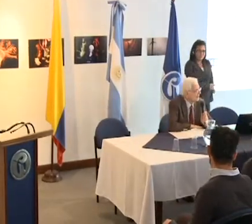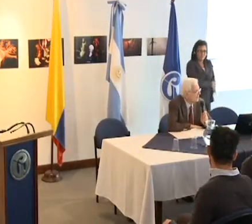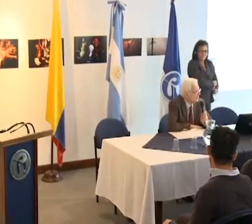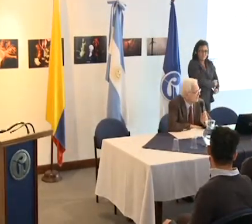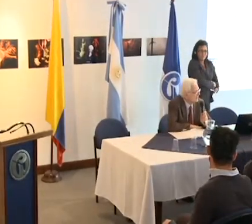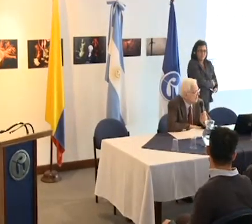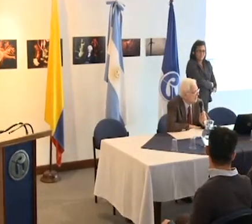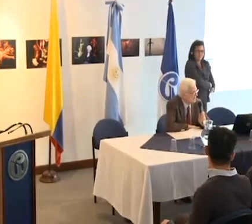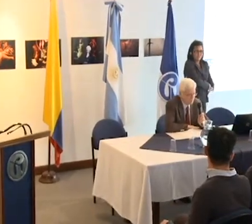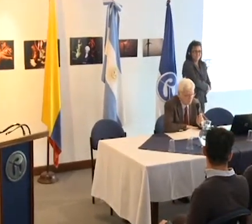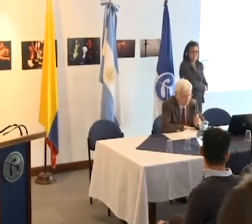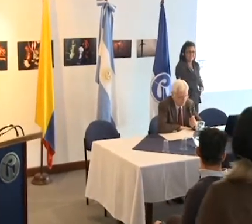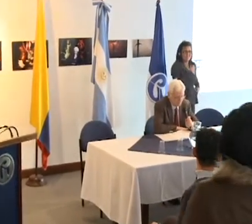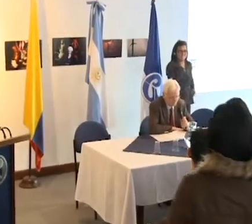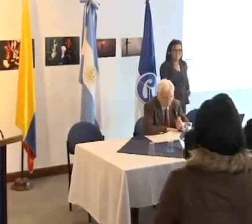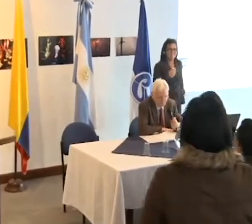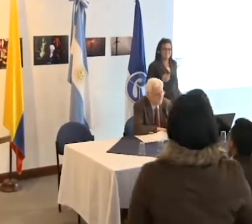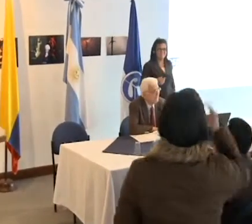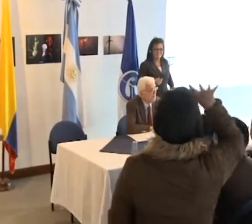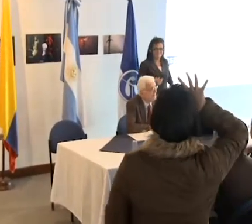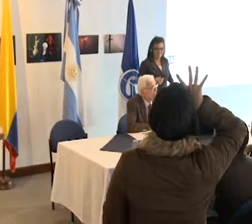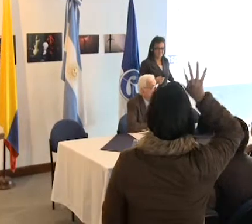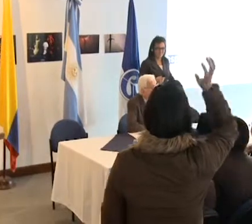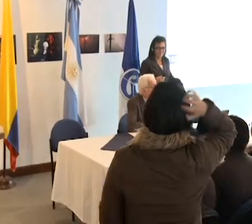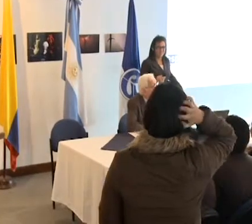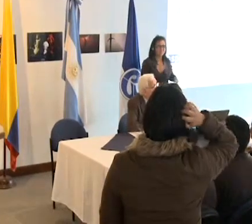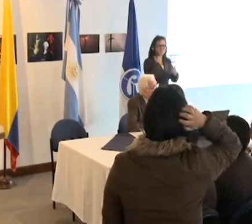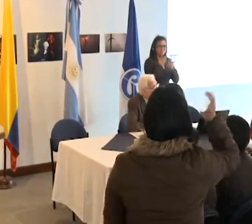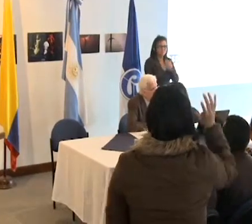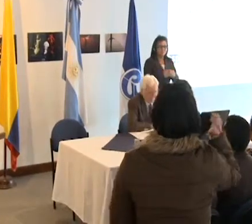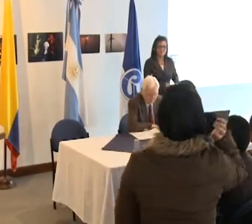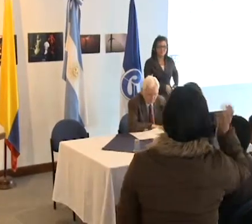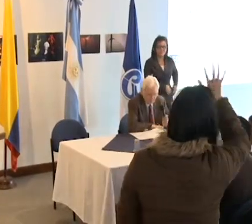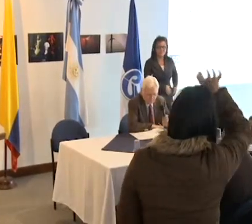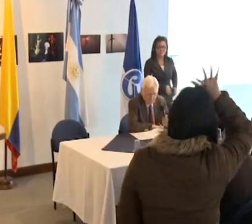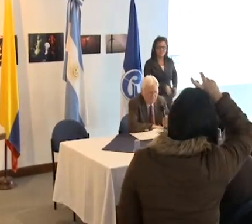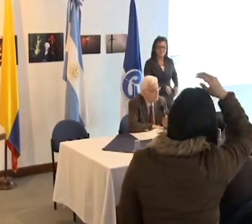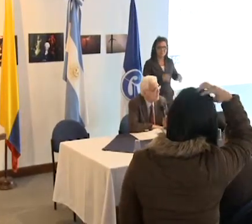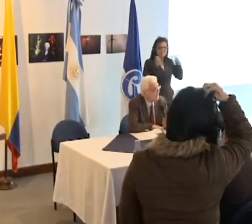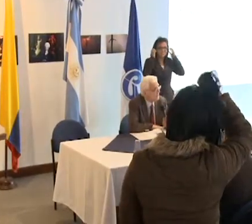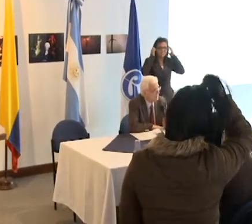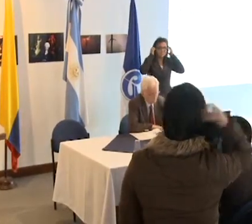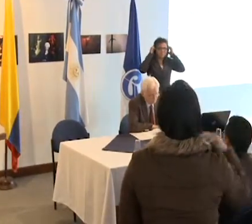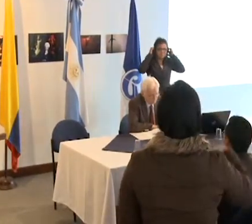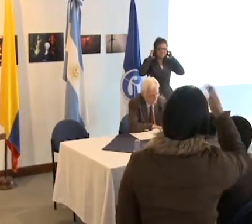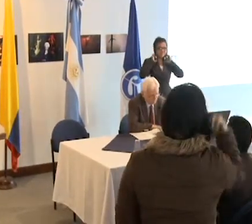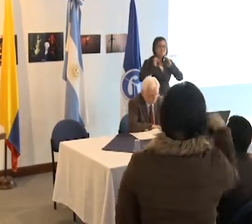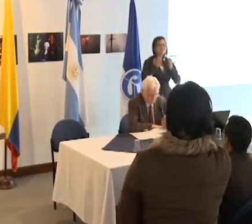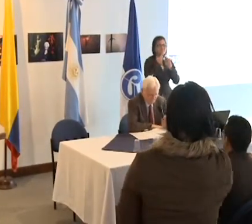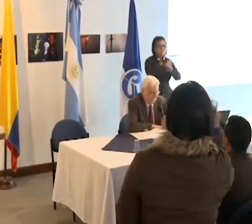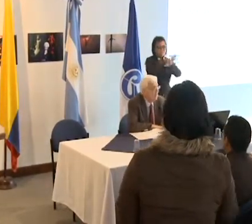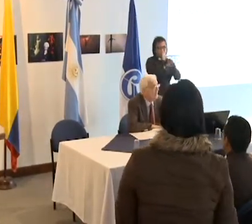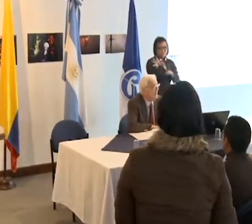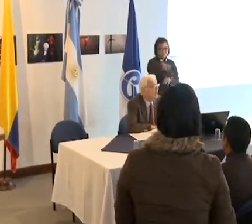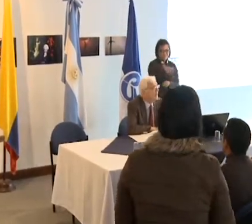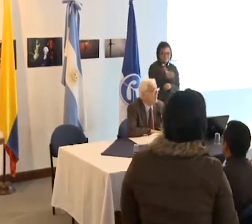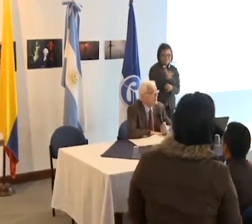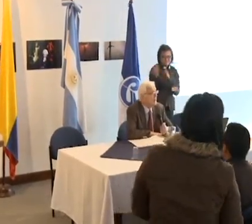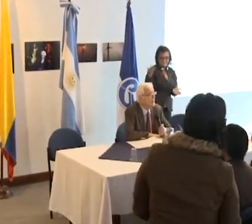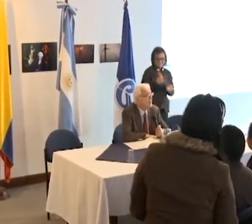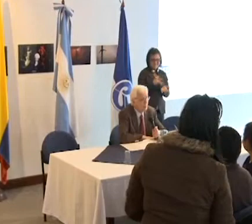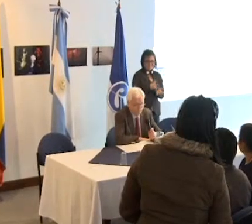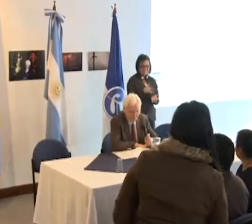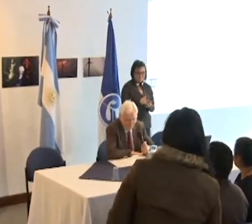Buenos días a todas y a todos. Gracias por su presencia y su participación. Es